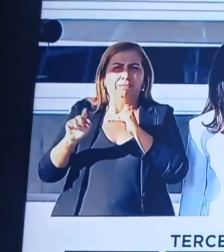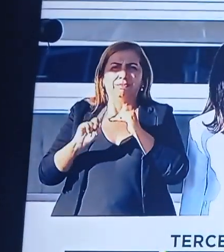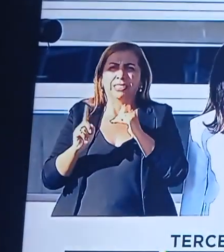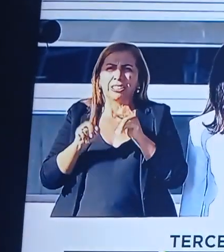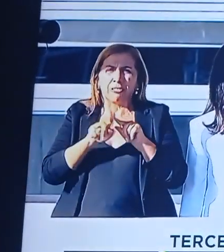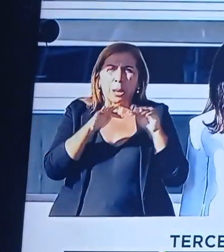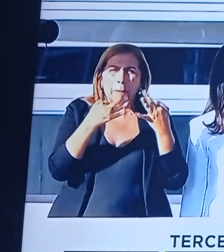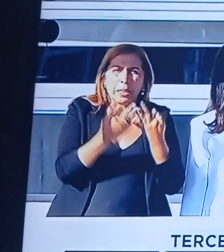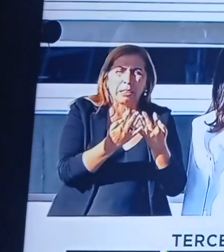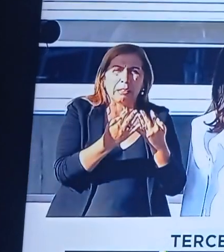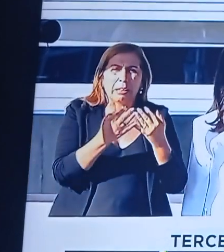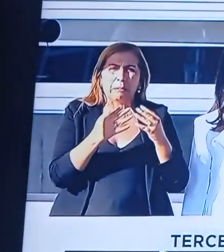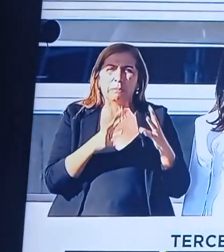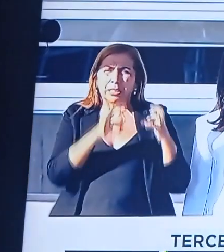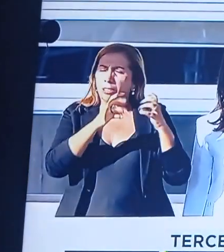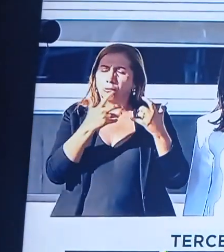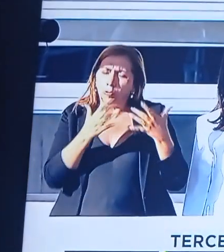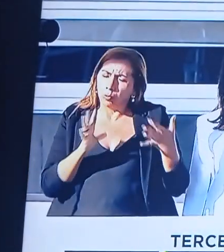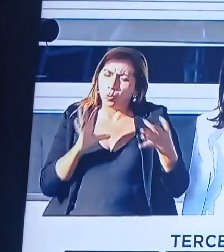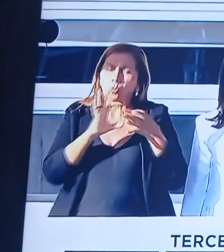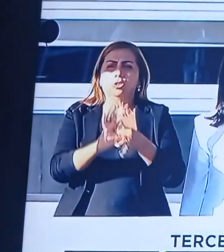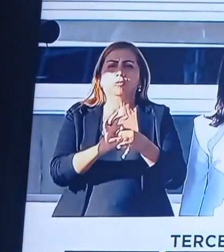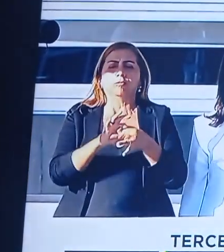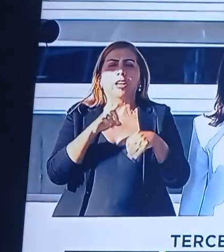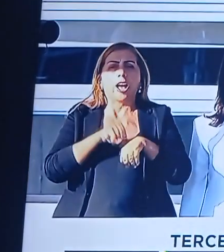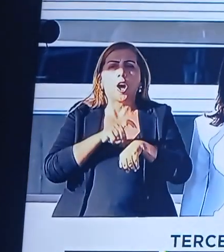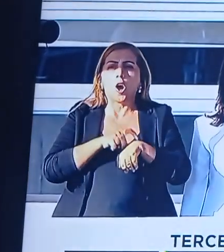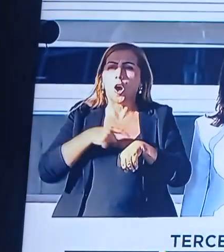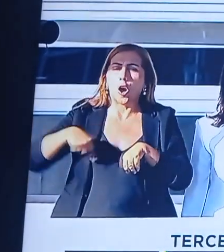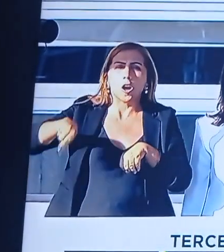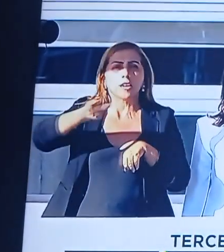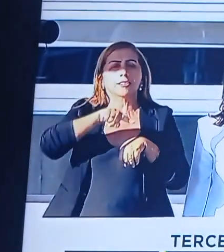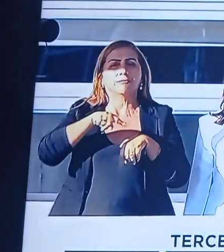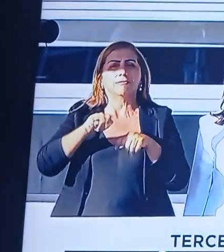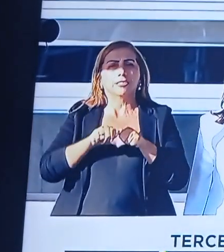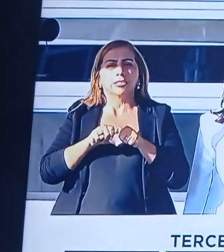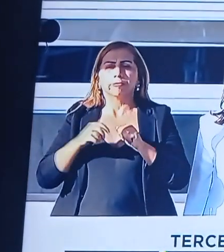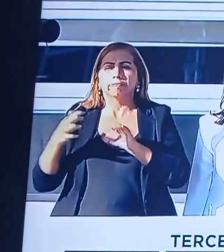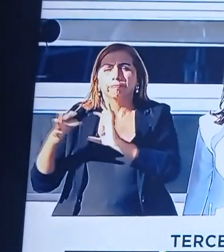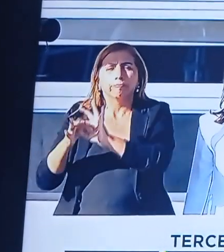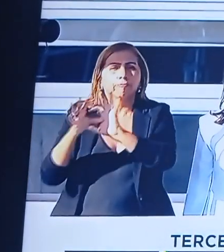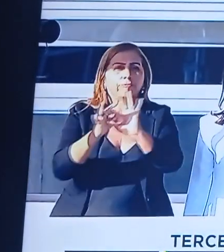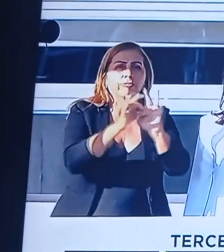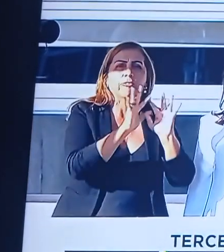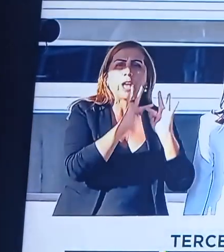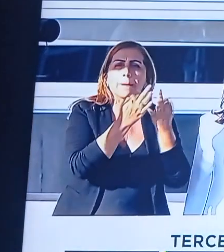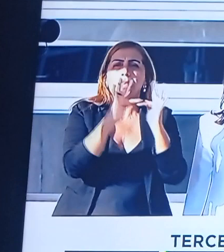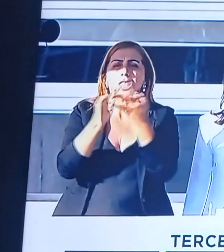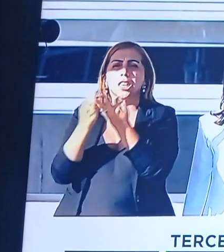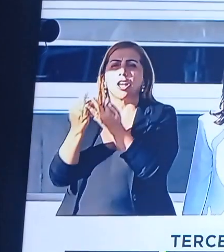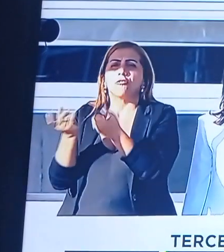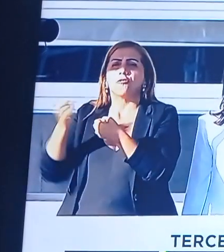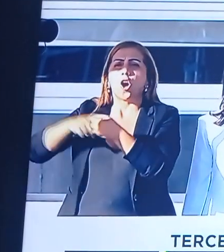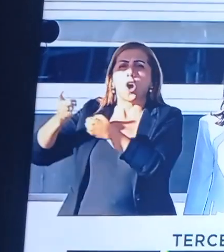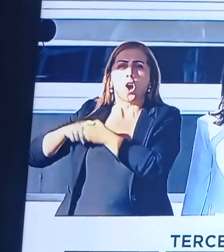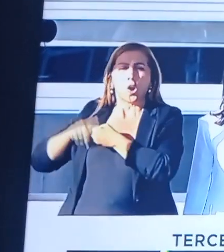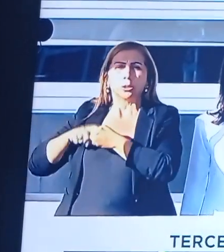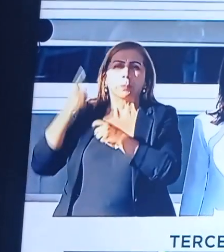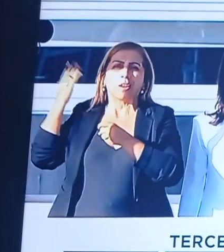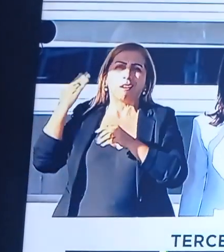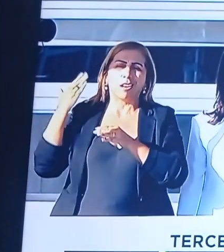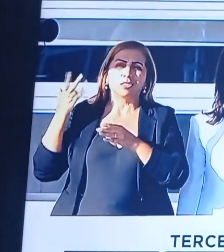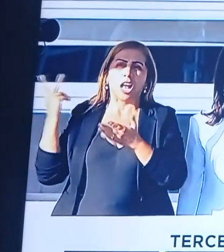família vivendo em desarmonia. É hora de reatarmos os laços com amigos e familiares, rompidos